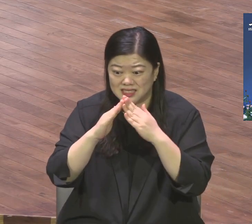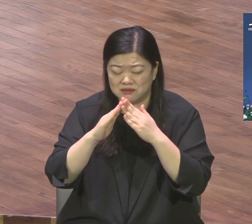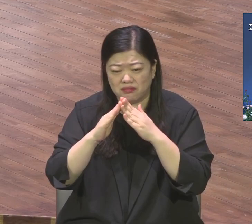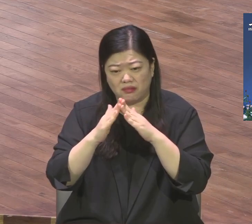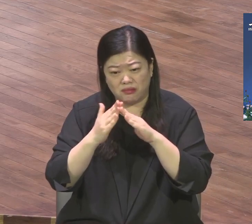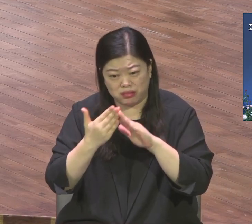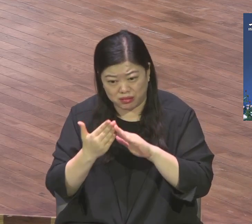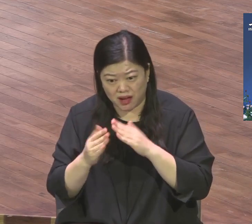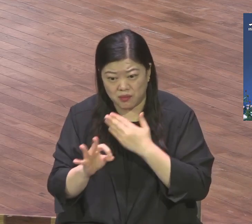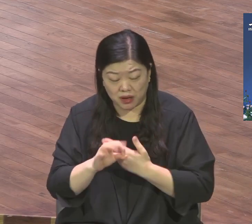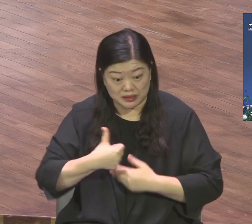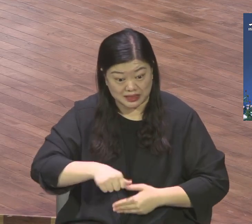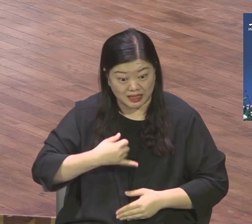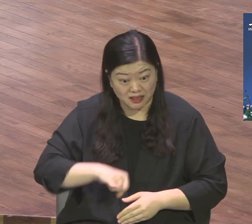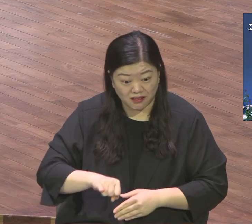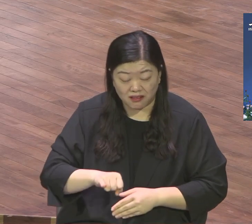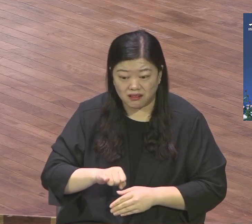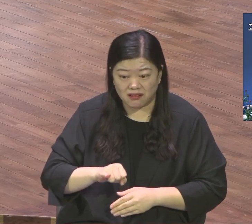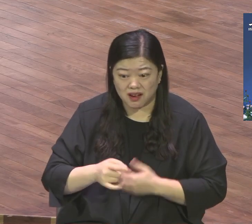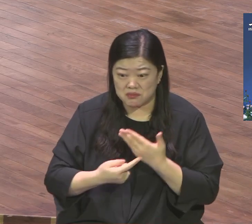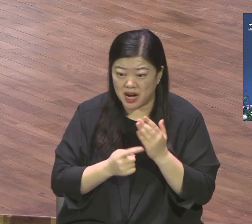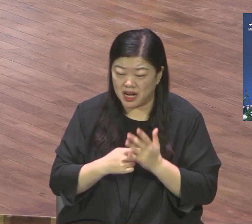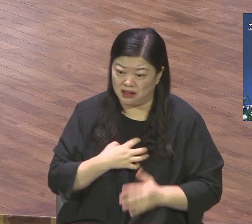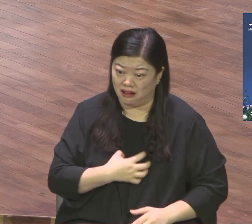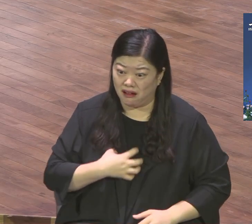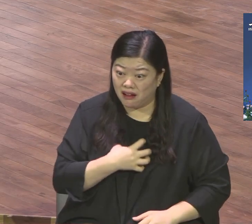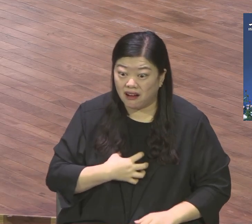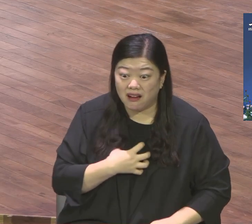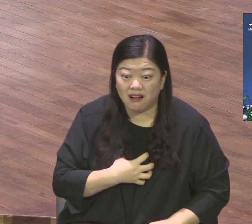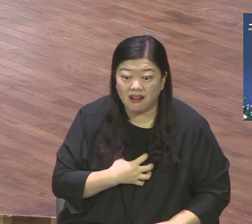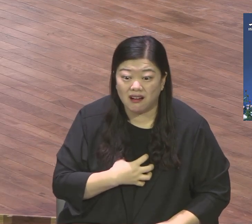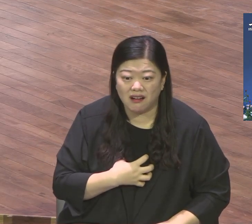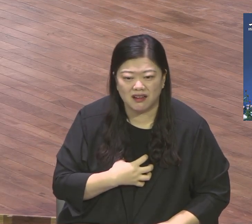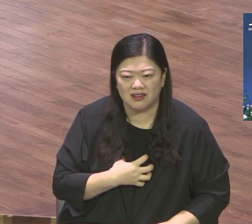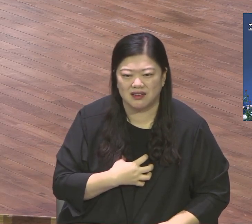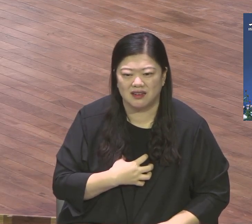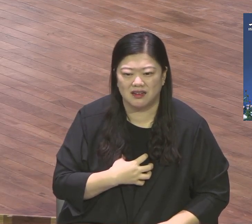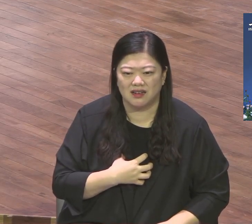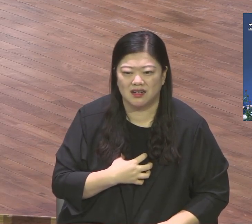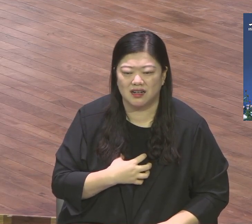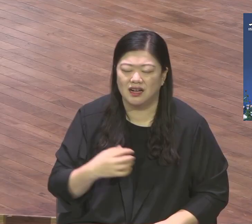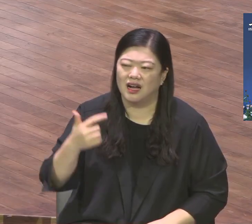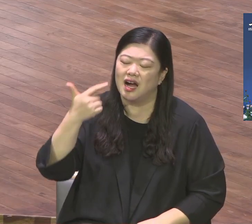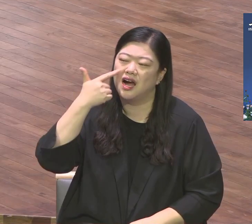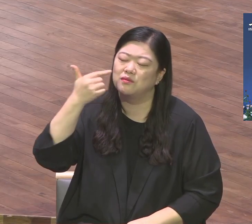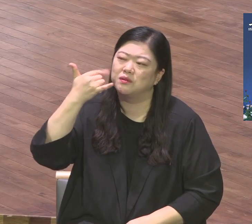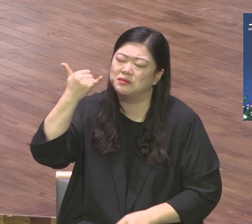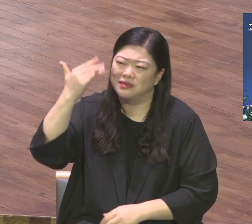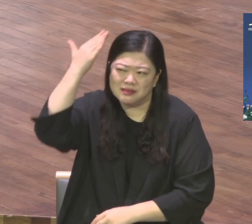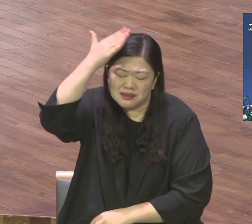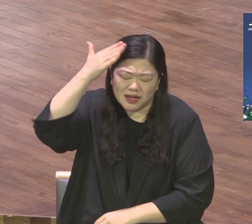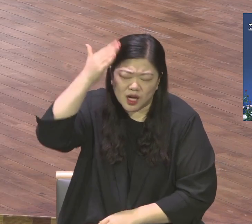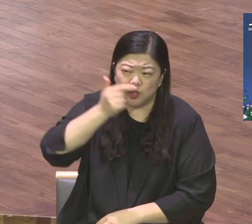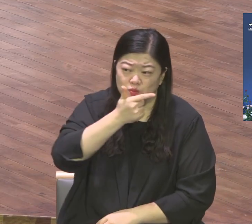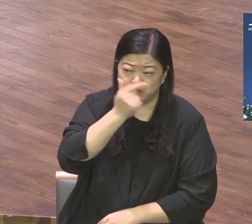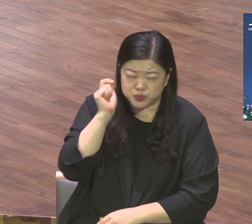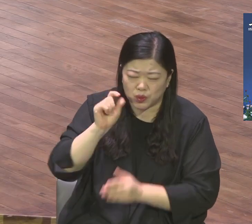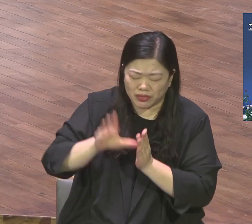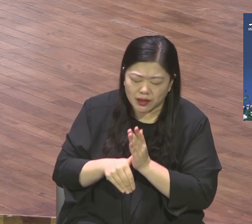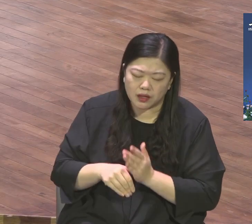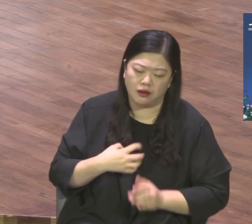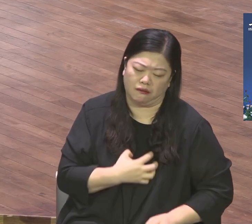물론 그런 것도 조금 상처될지 몰라도 근본 상처가 뭐냐? 아빠, 엄마의 사랑을 못 받으세요.